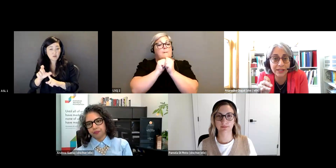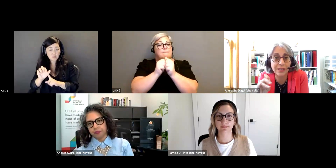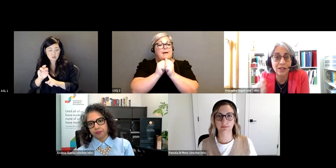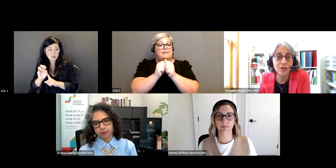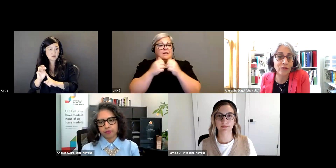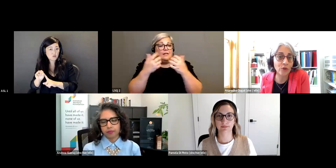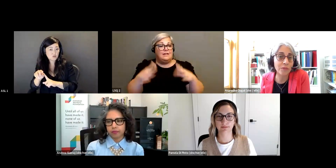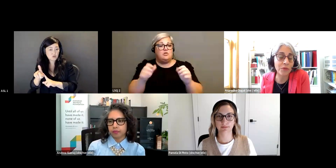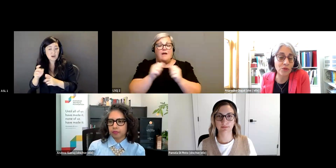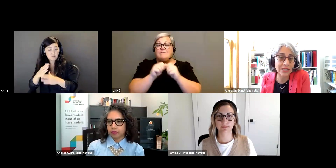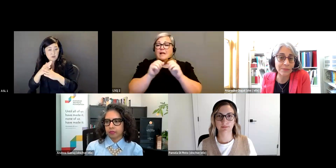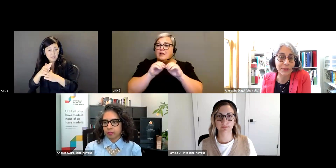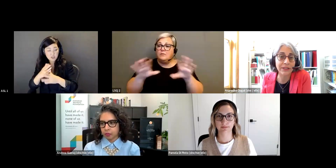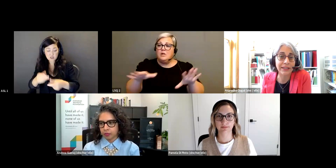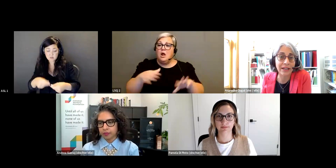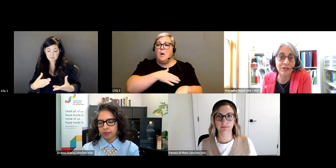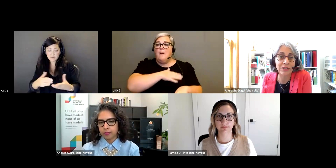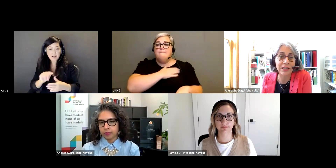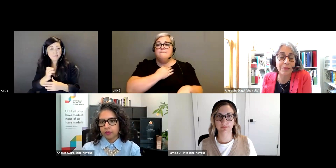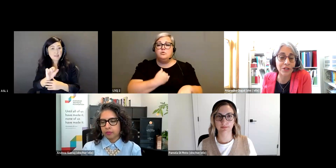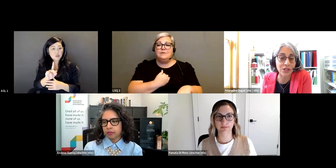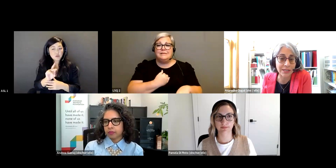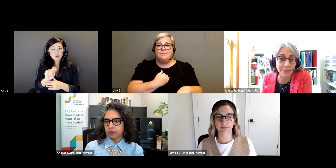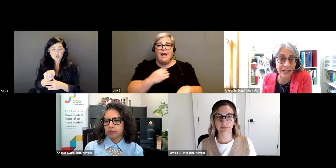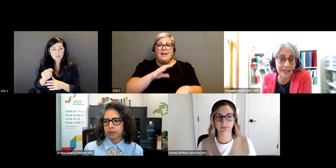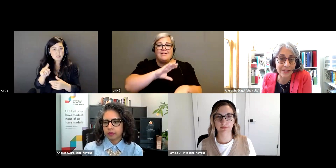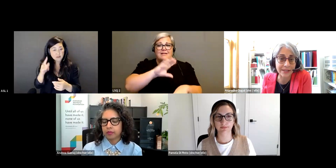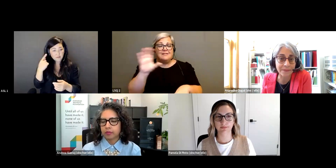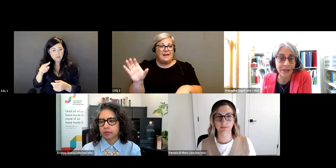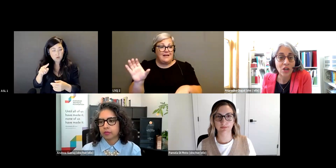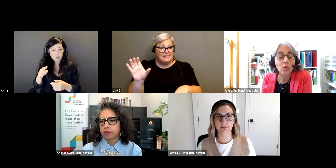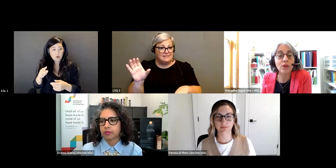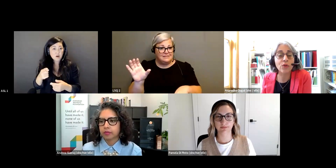le réseau municipal canadien